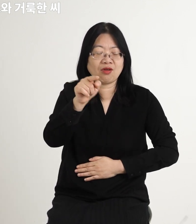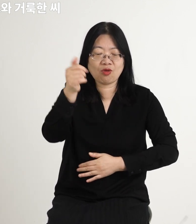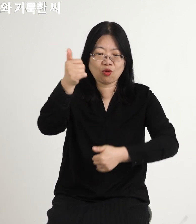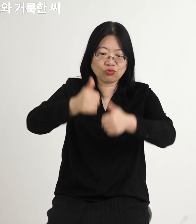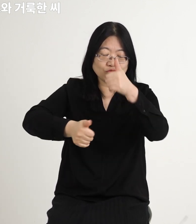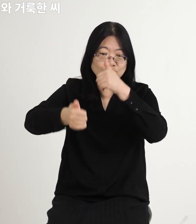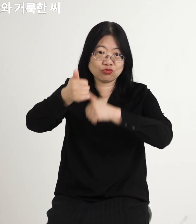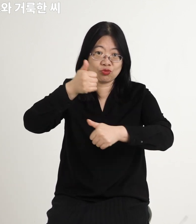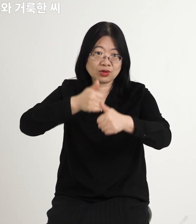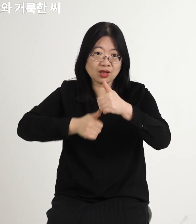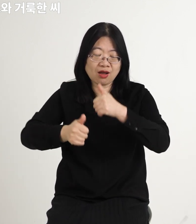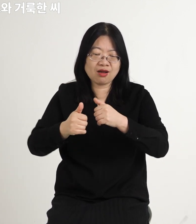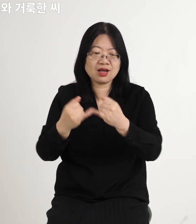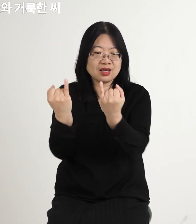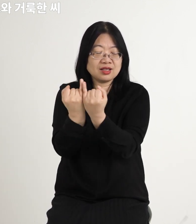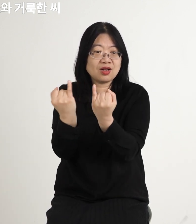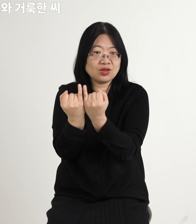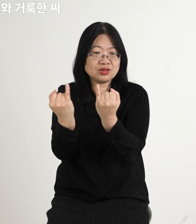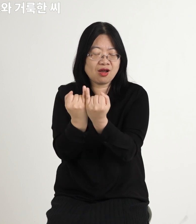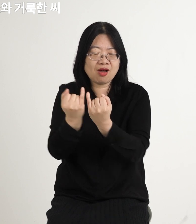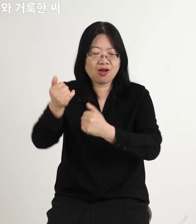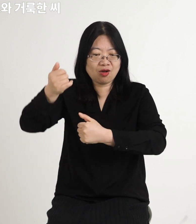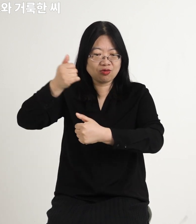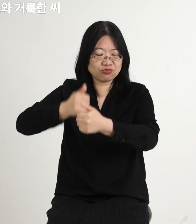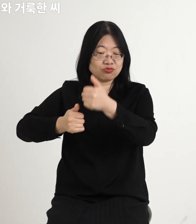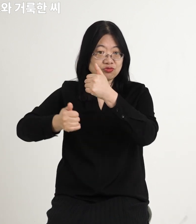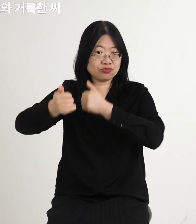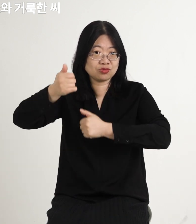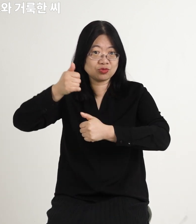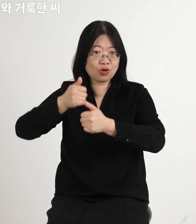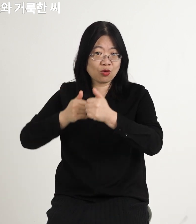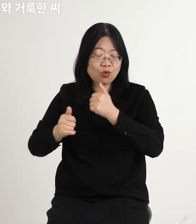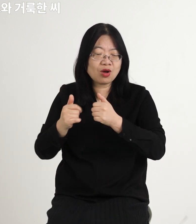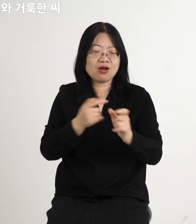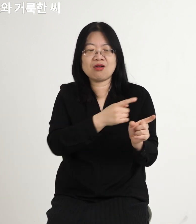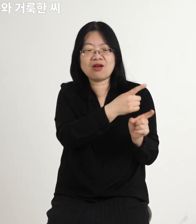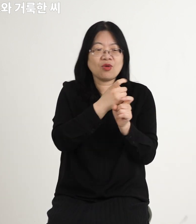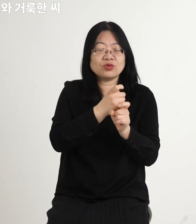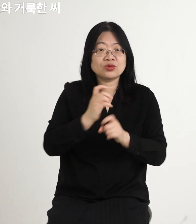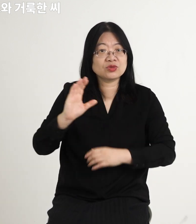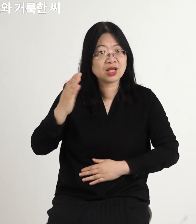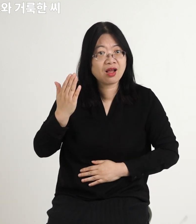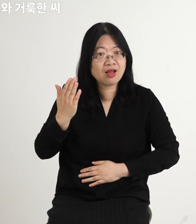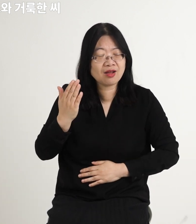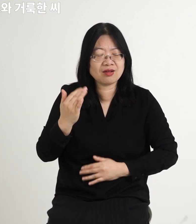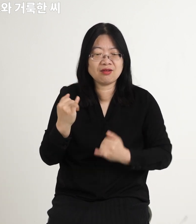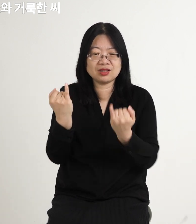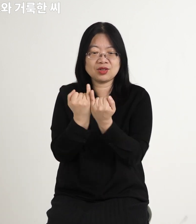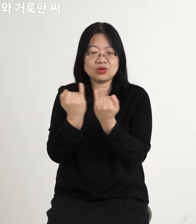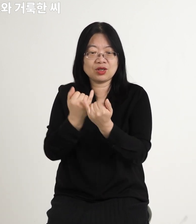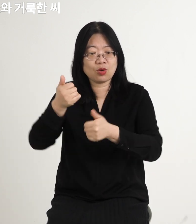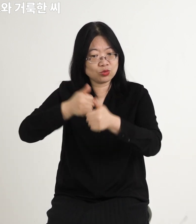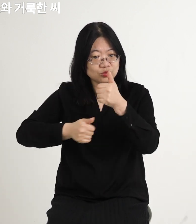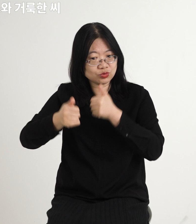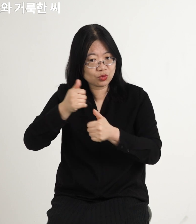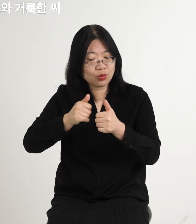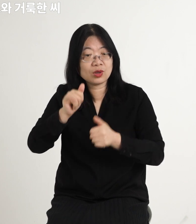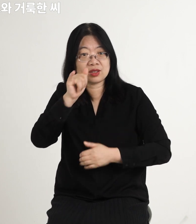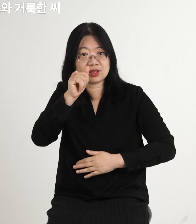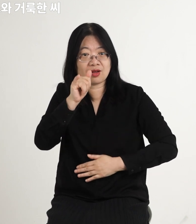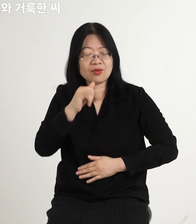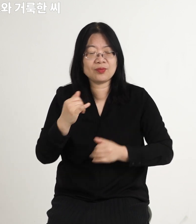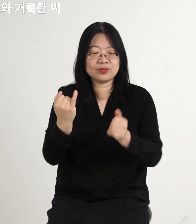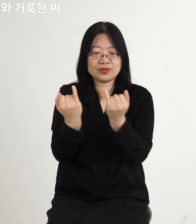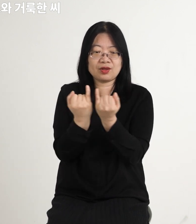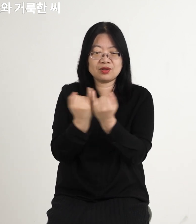후손도 여자의 후손과 원수가 되게 하리니. 여기 여자의 후손이 나와요. 이